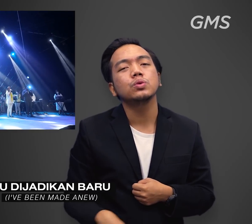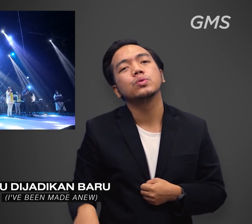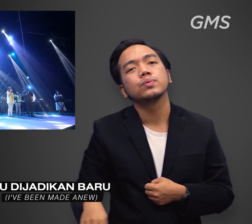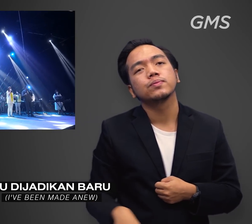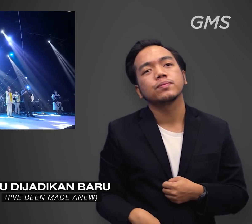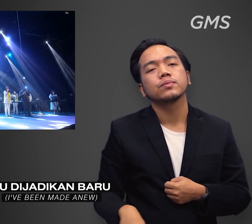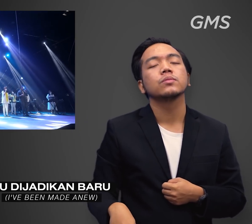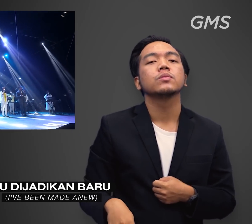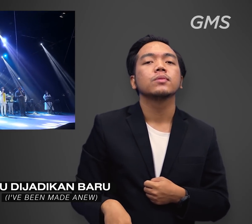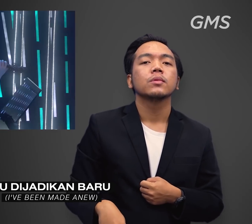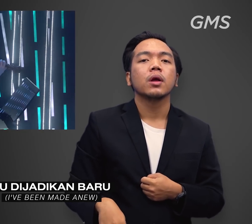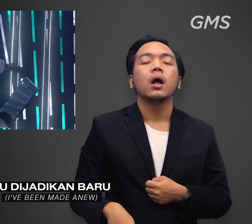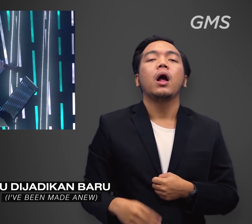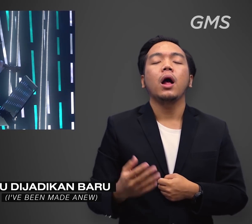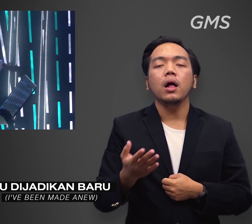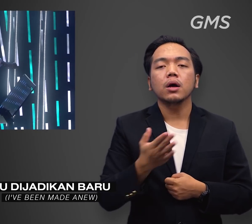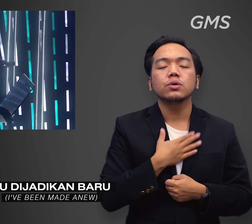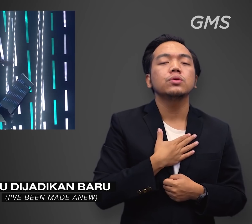dijadikan baru,